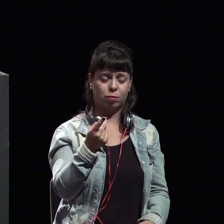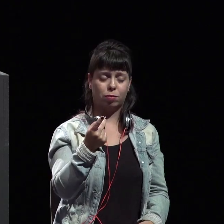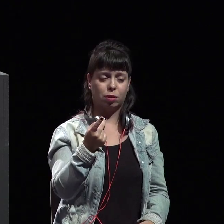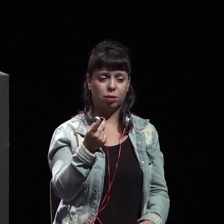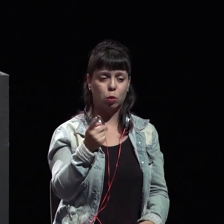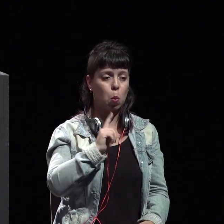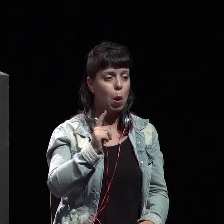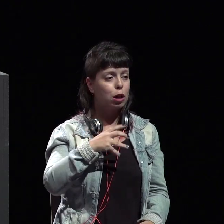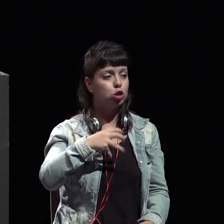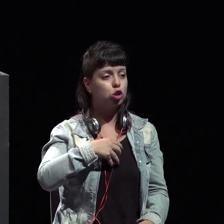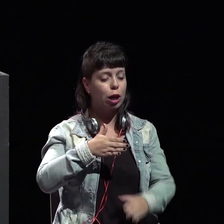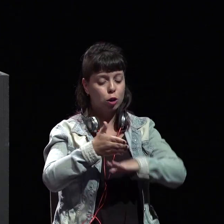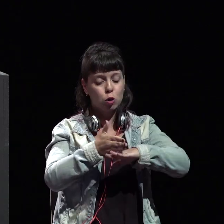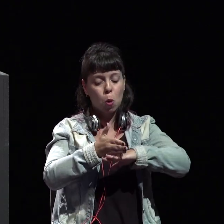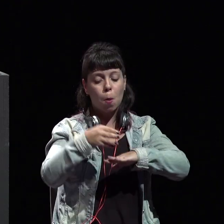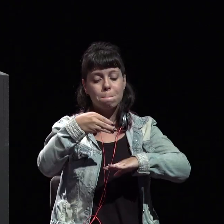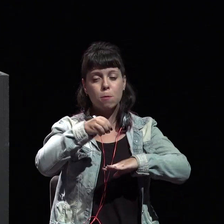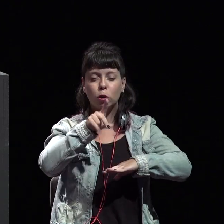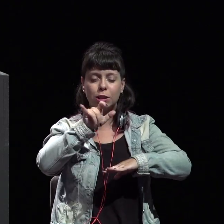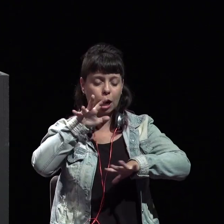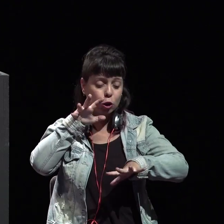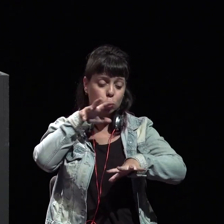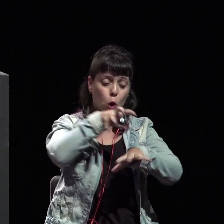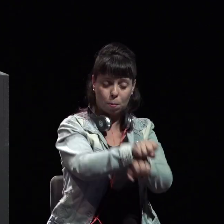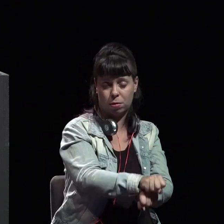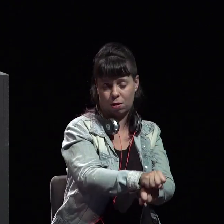pelas formas modernas de dominação,